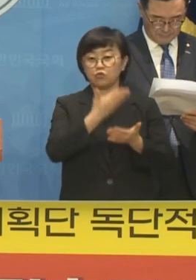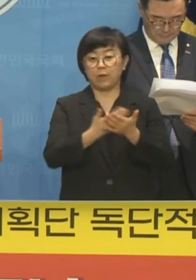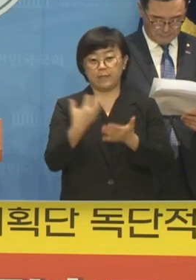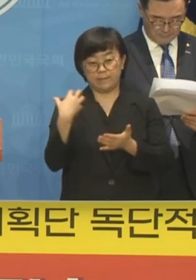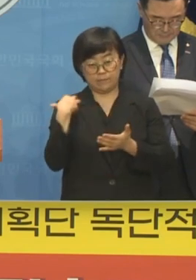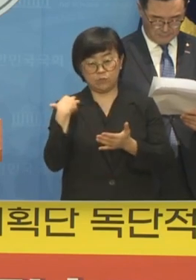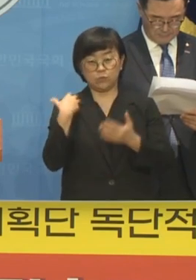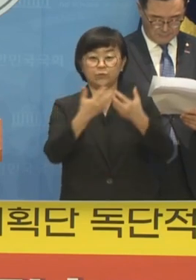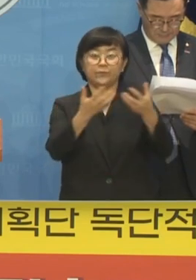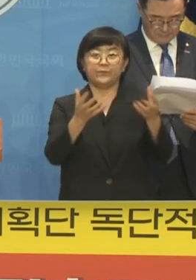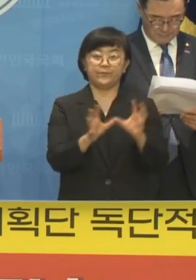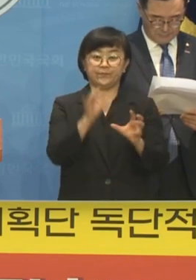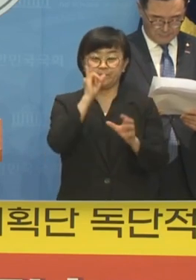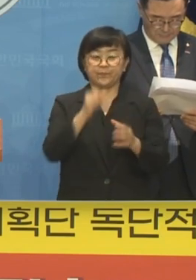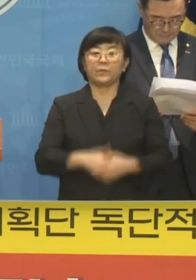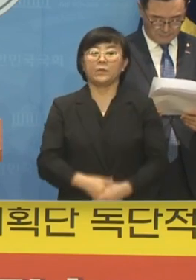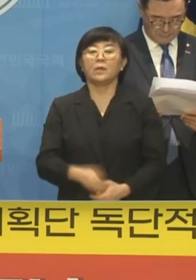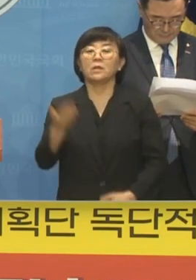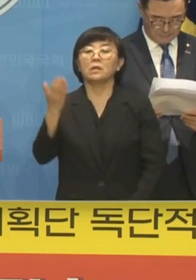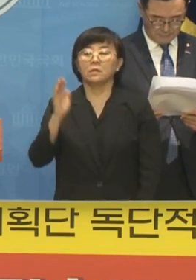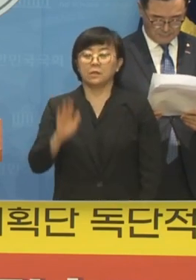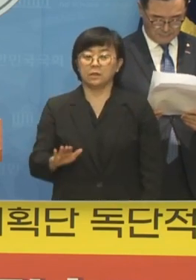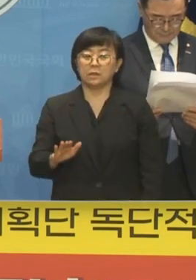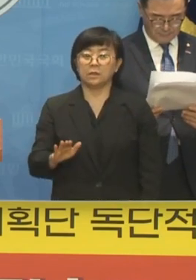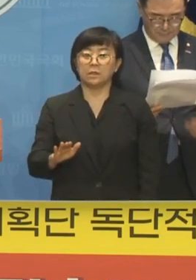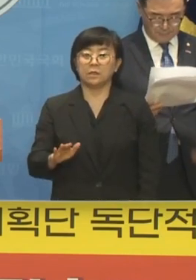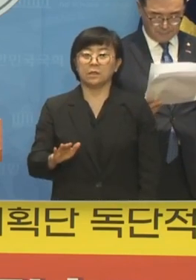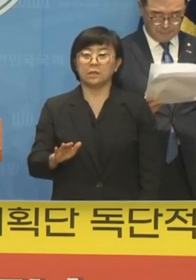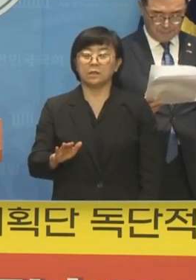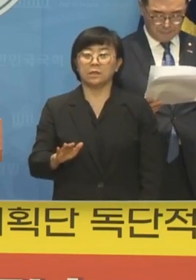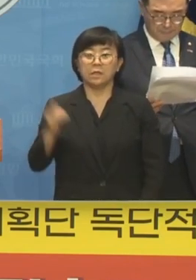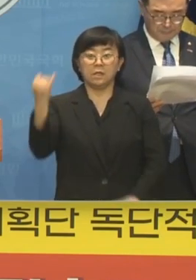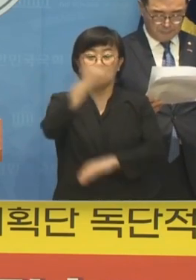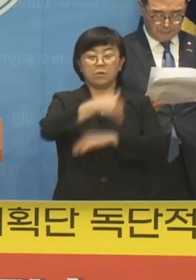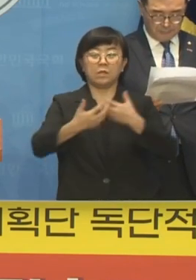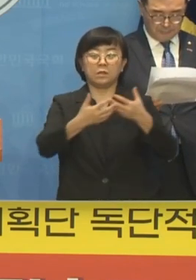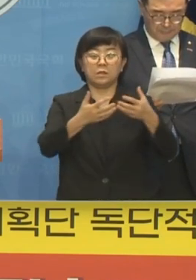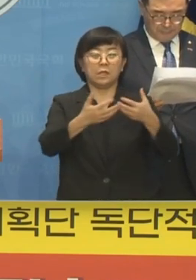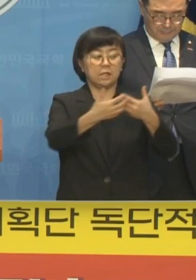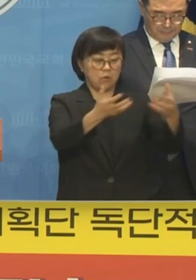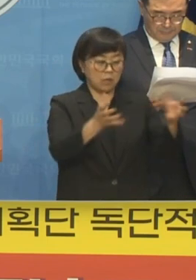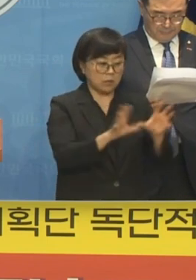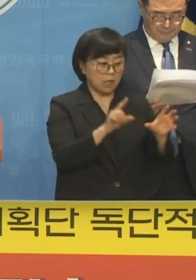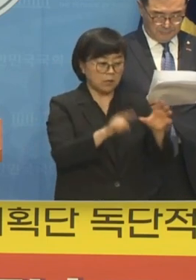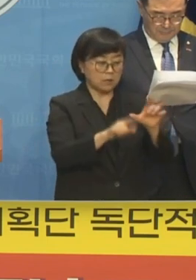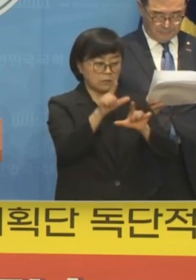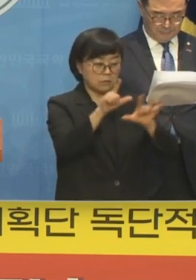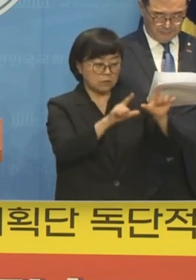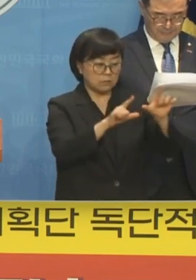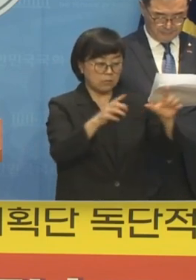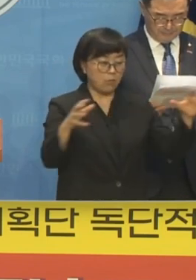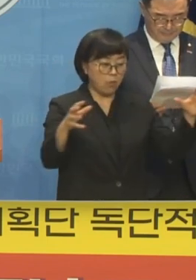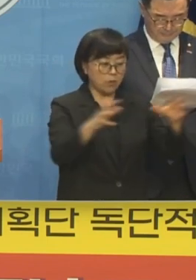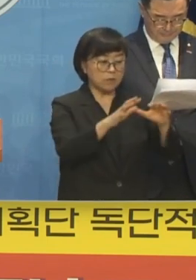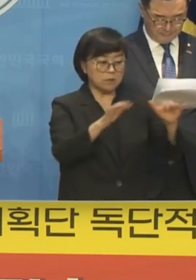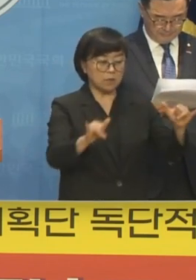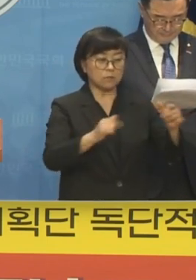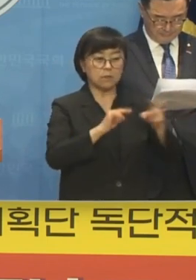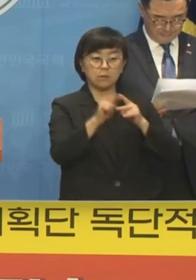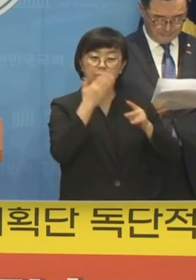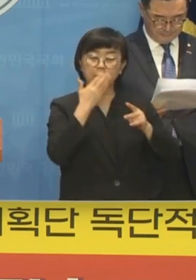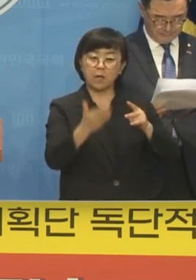기구이다. 그런데 기획단 구성이 납득하기 어려운